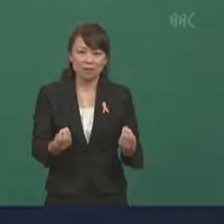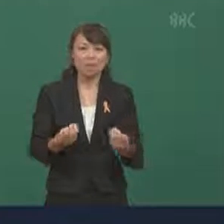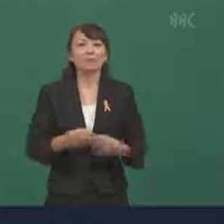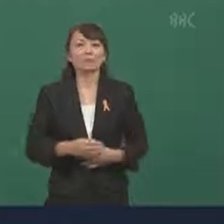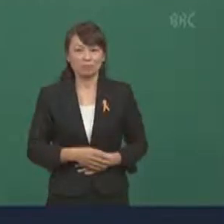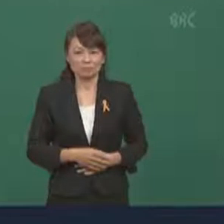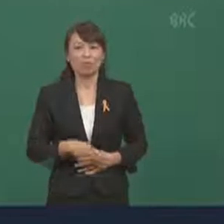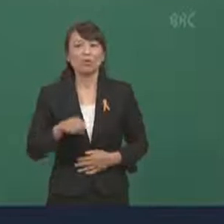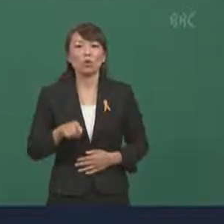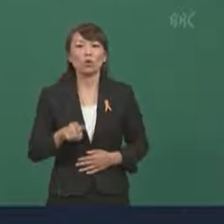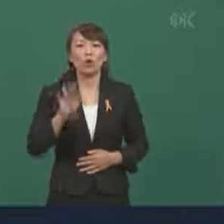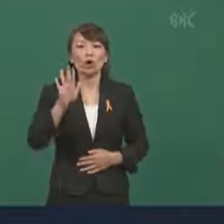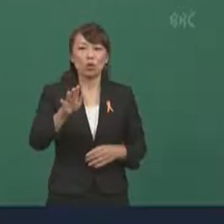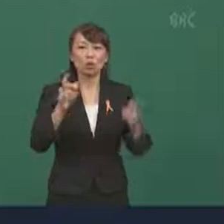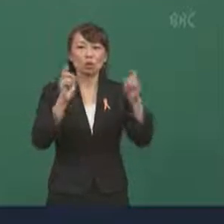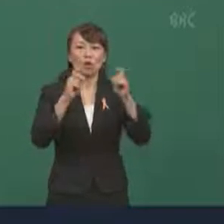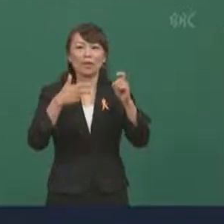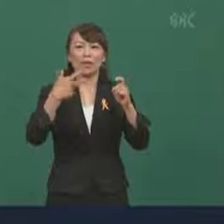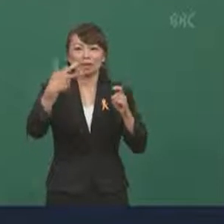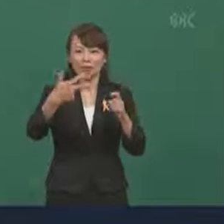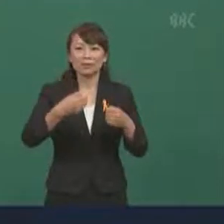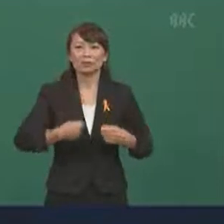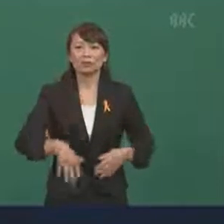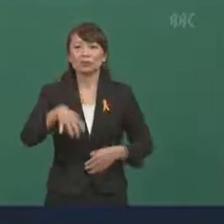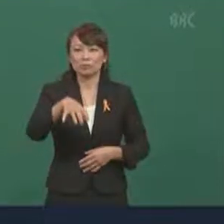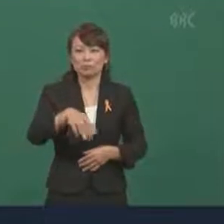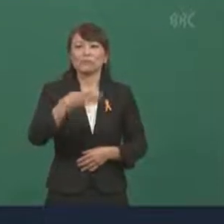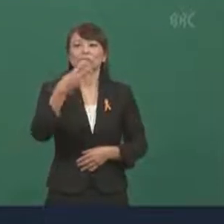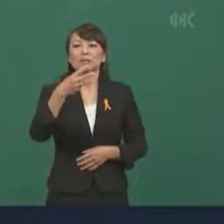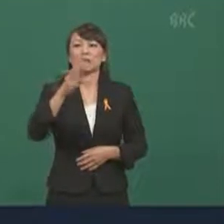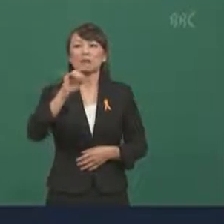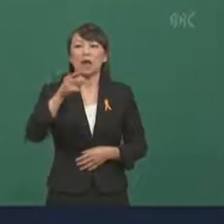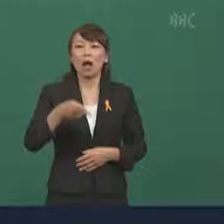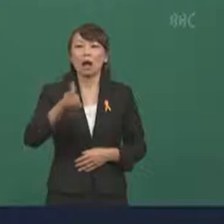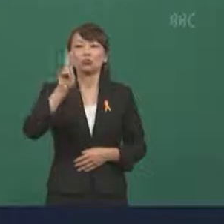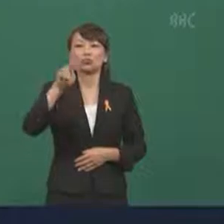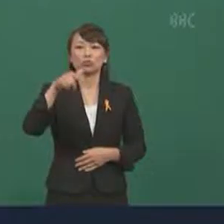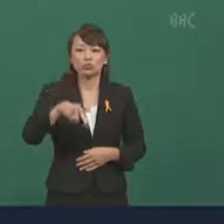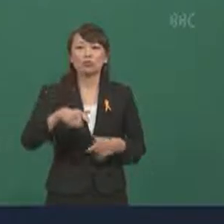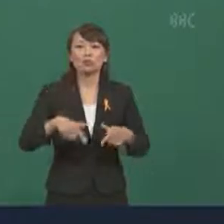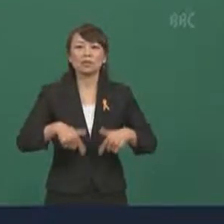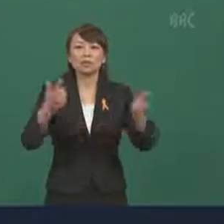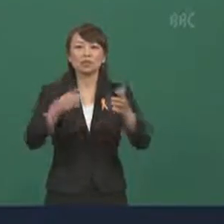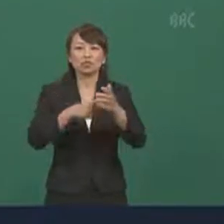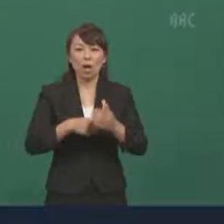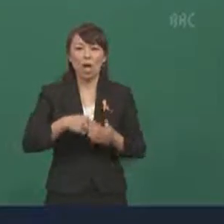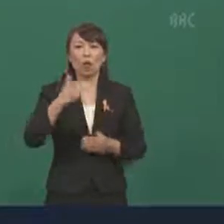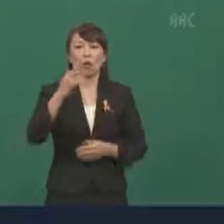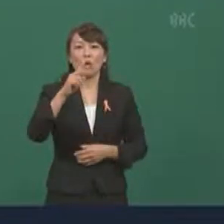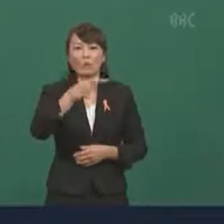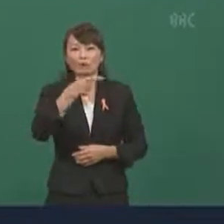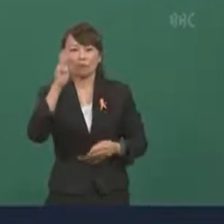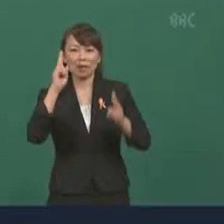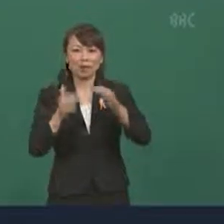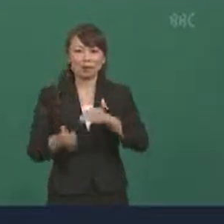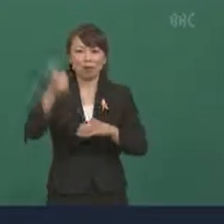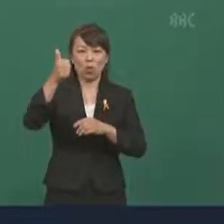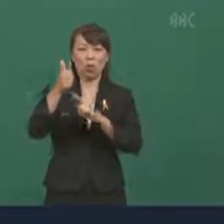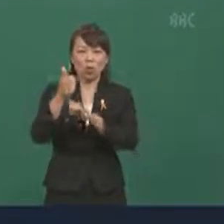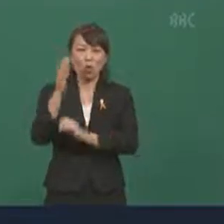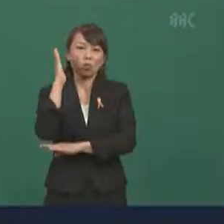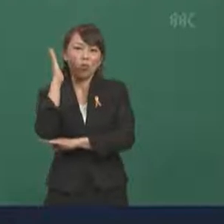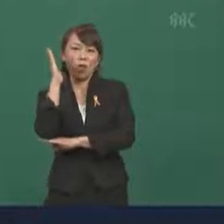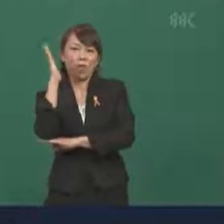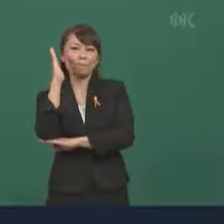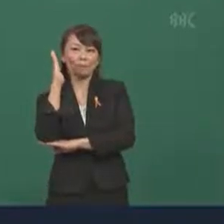この後、彦根市出身で ミキハウスの木村浩一社